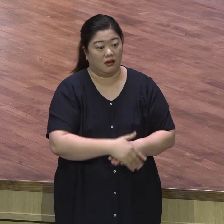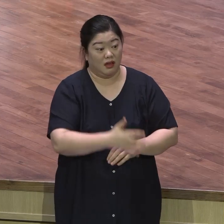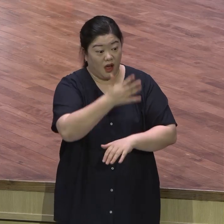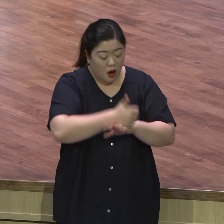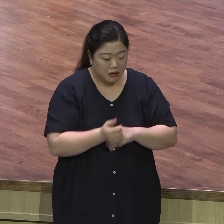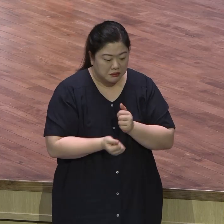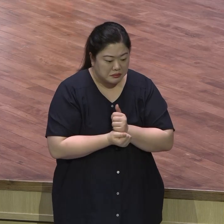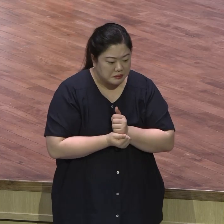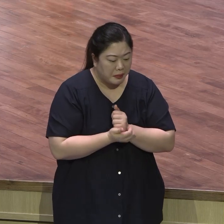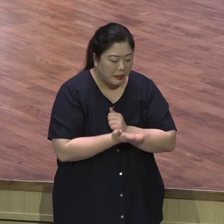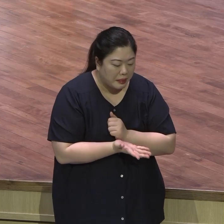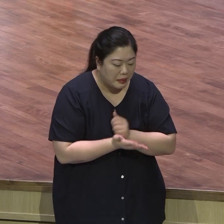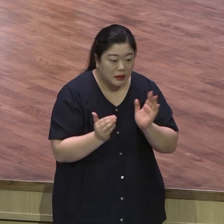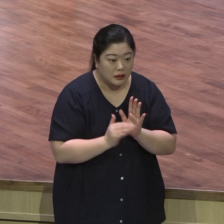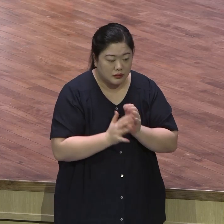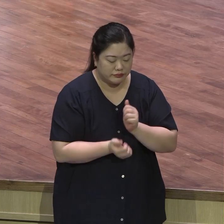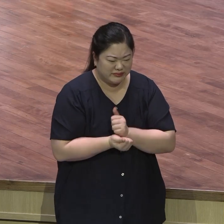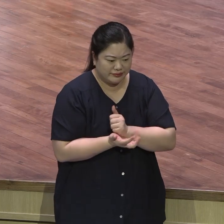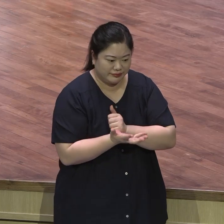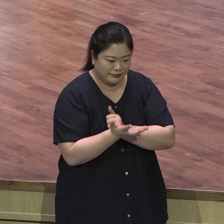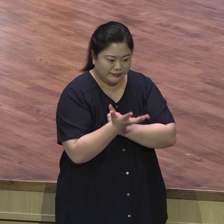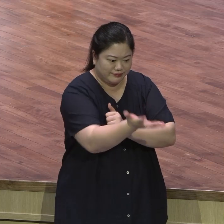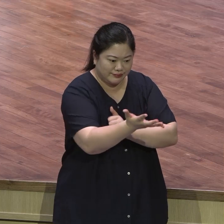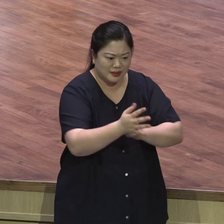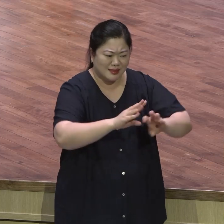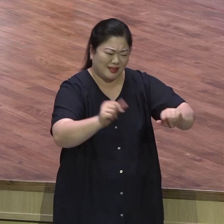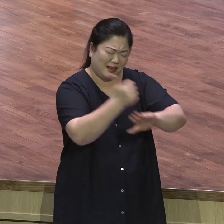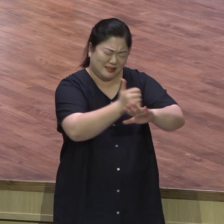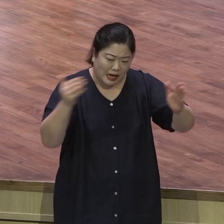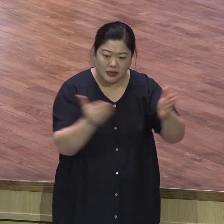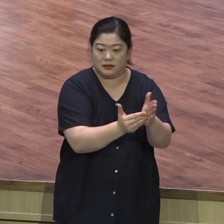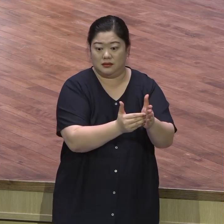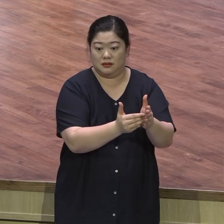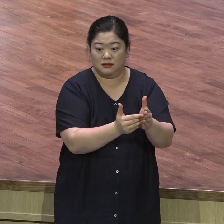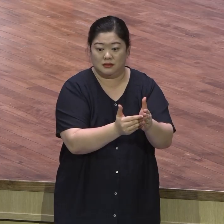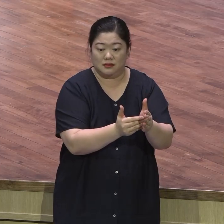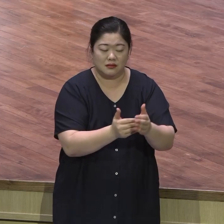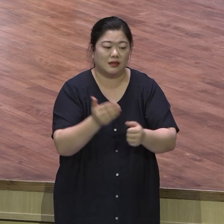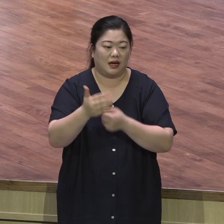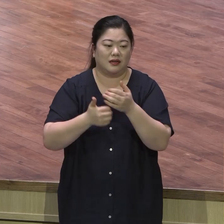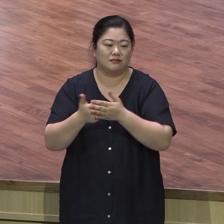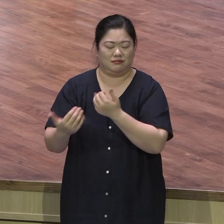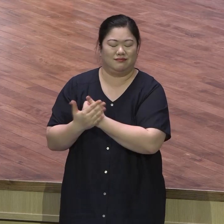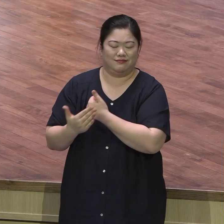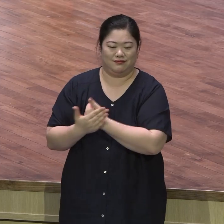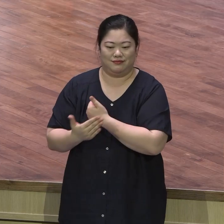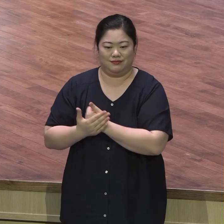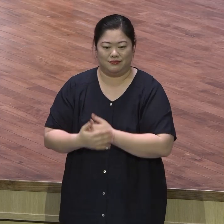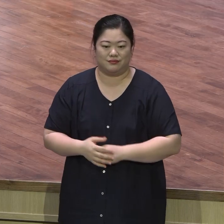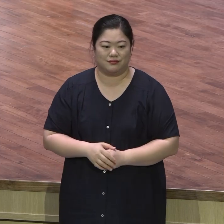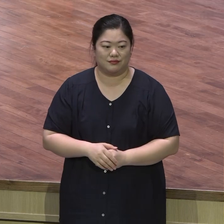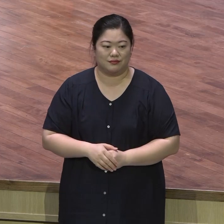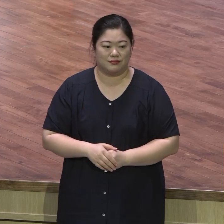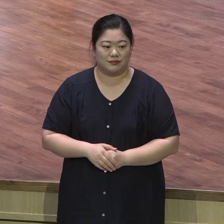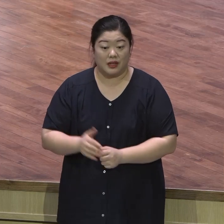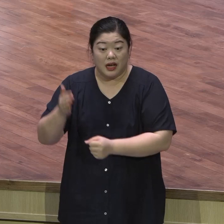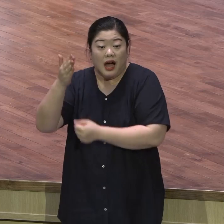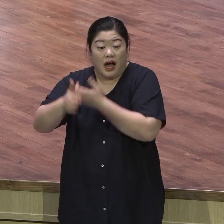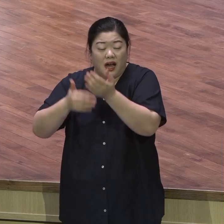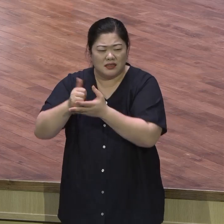확산의 지경 계속 산업의 지경을 넓혀줄 것이다 내 입을 넓게 열라 내가